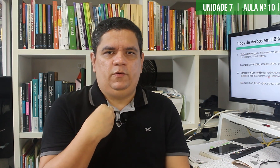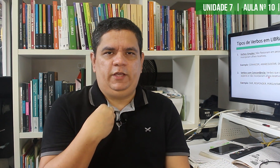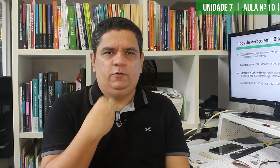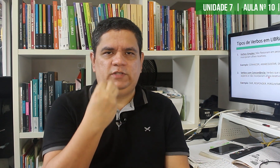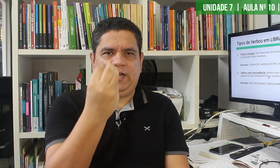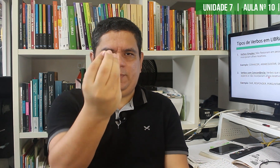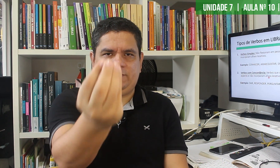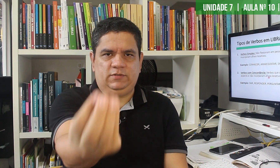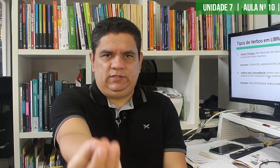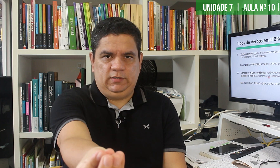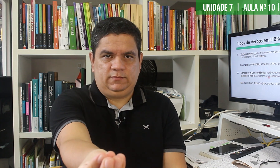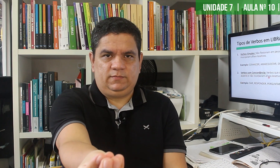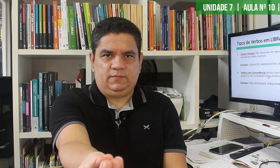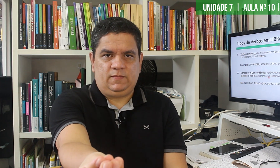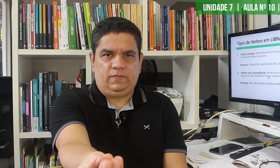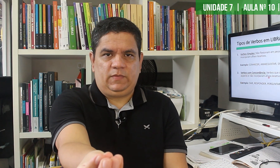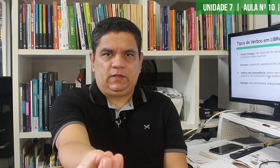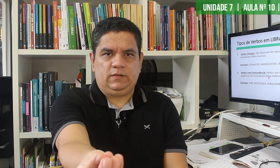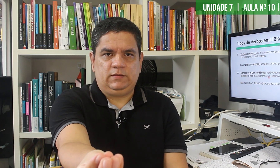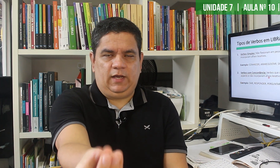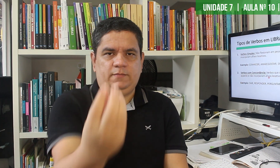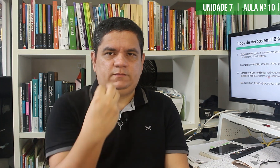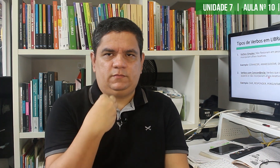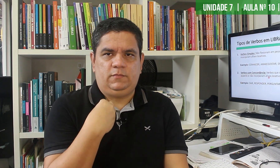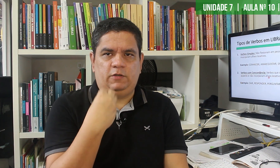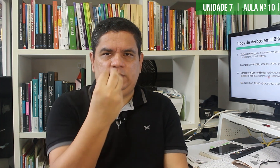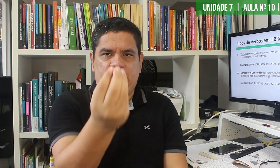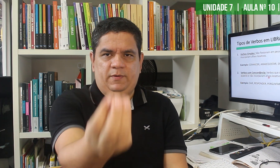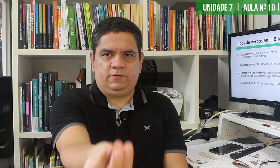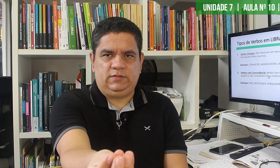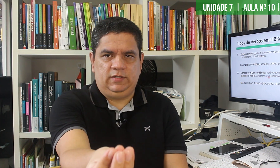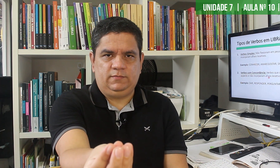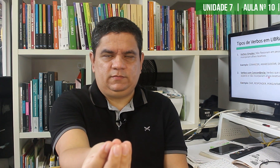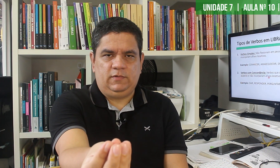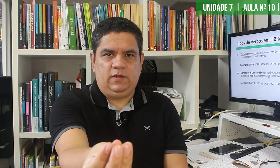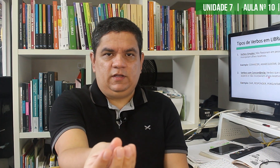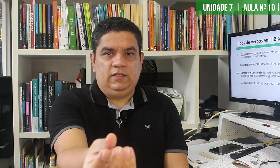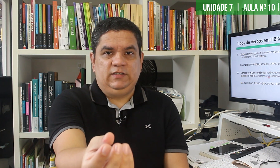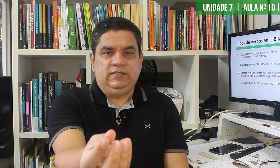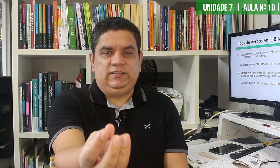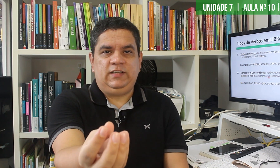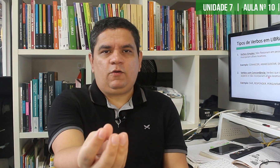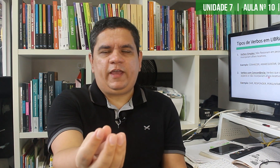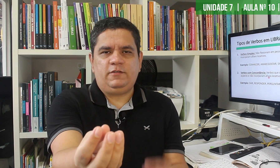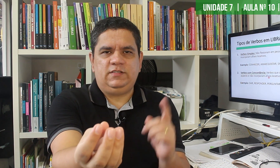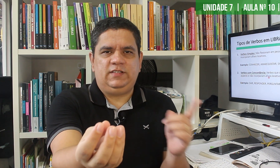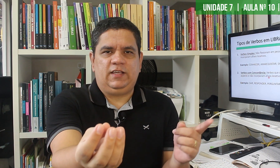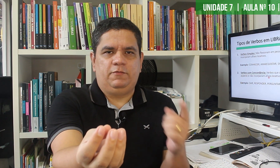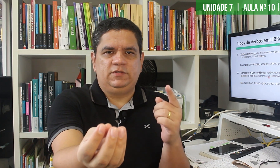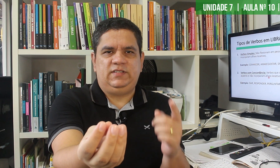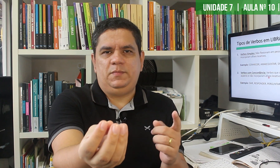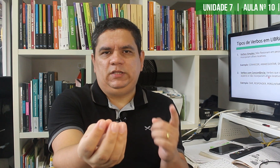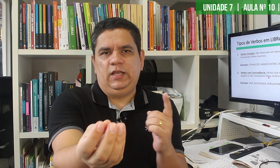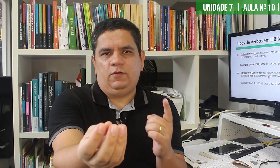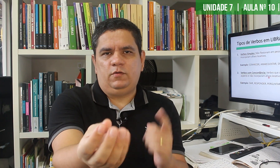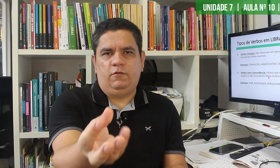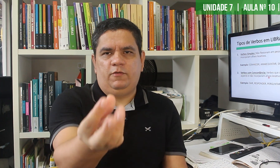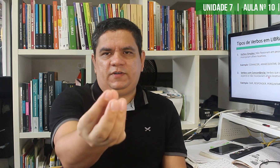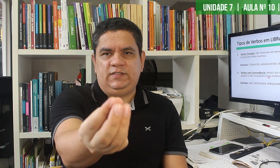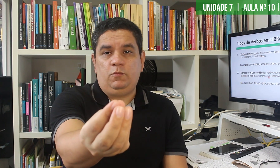eu dar para você, tá? Eu dar para você. Se eu quero dizer que você me deu, eu vou fazer o